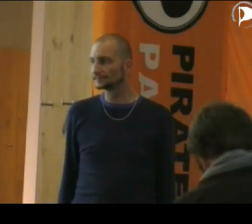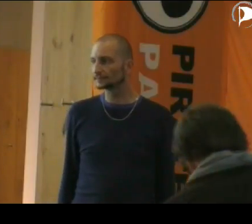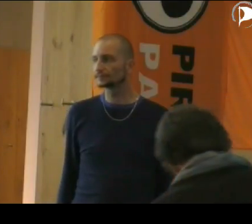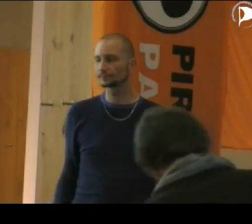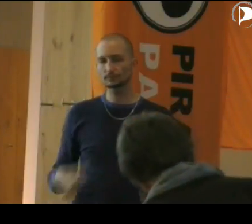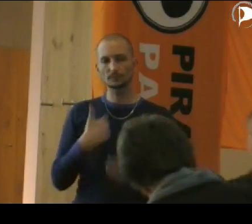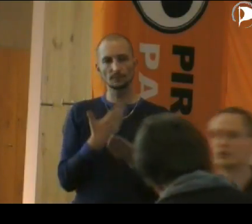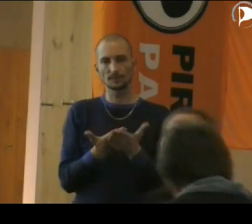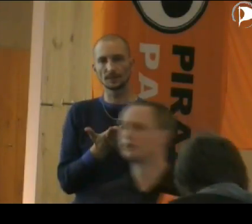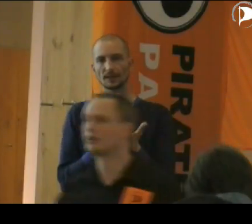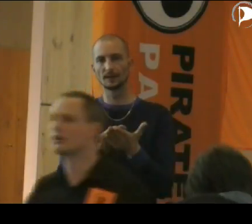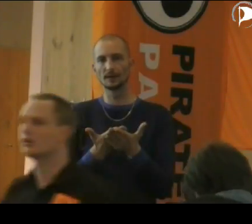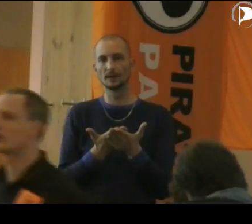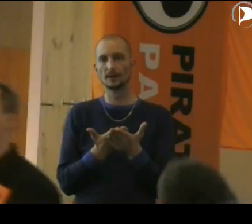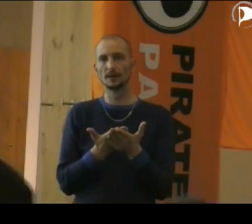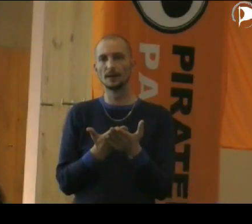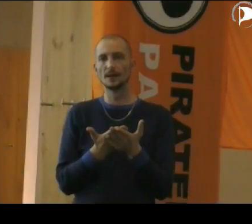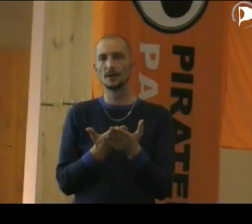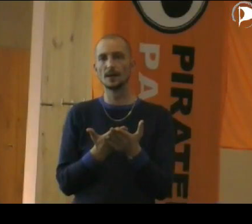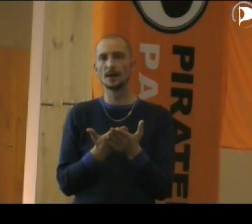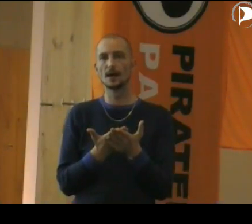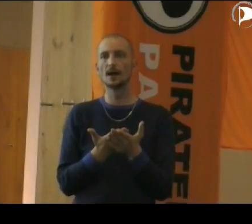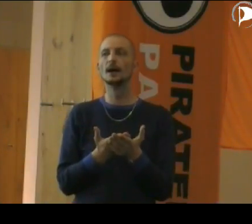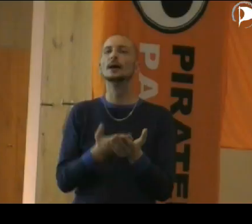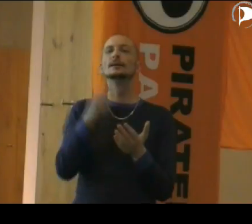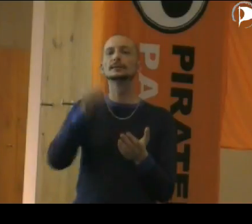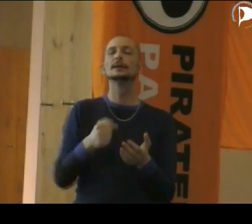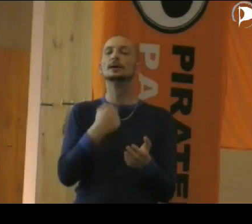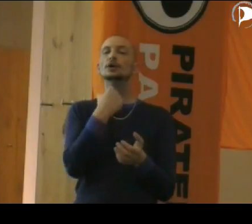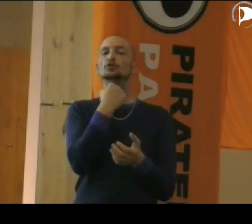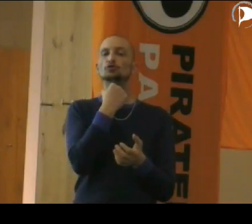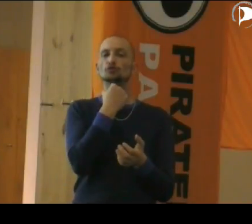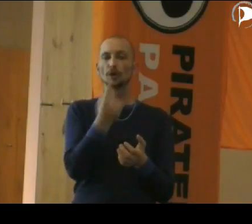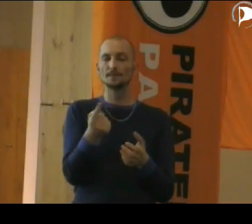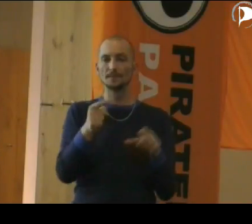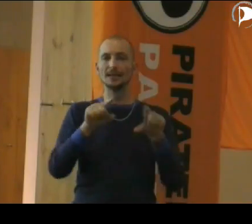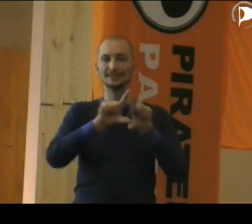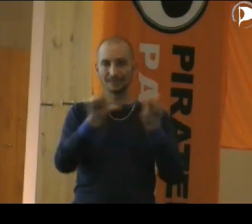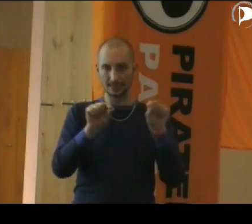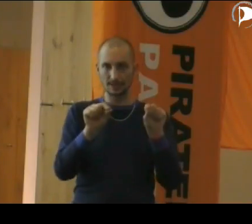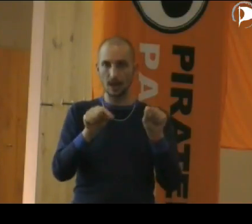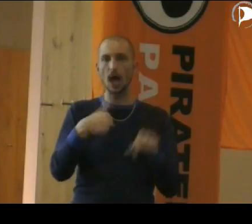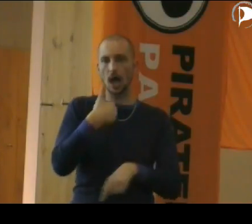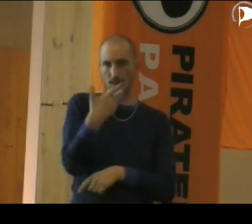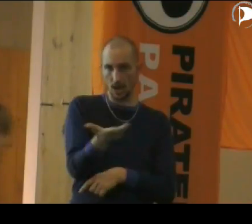die stimmabgabe ist hier die weiterhin freundliche aus dass ich